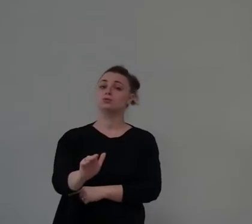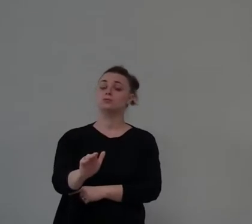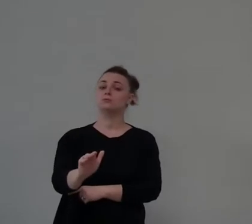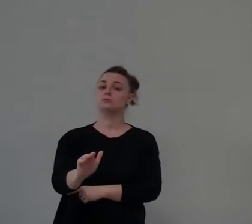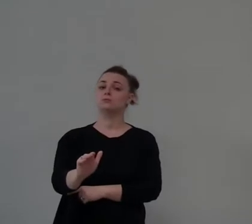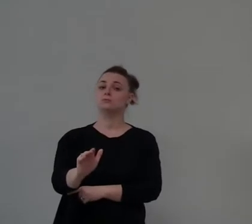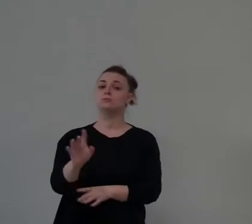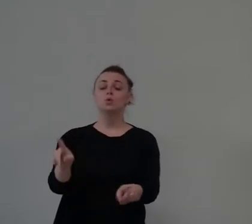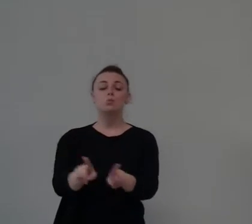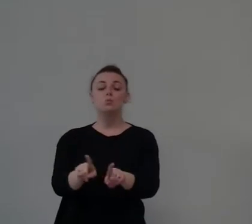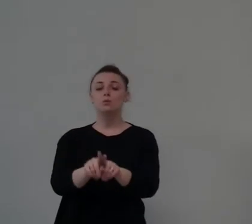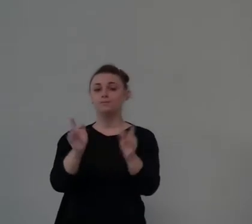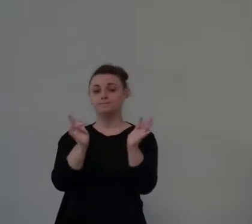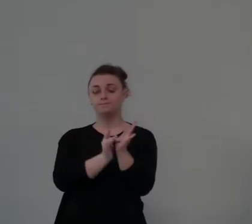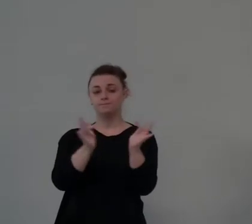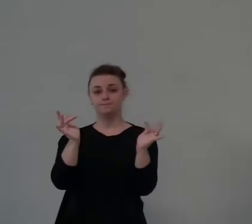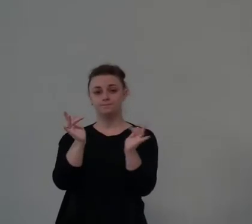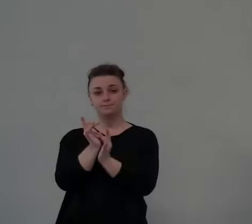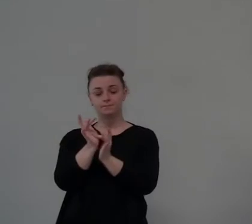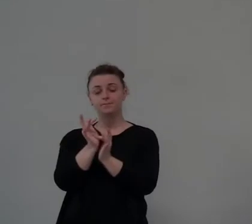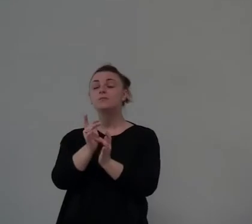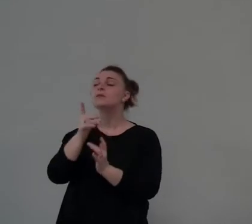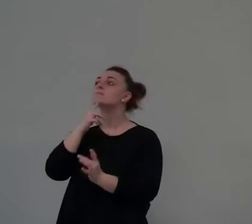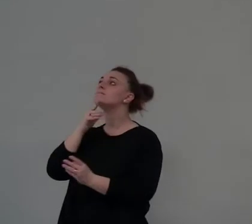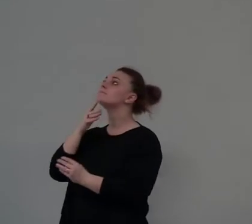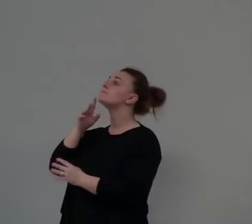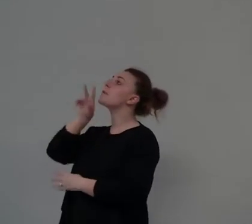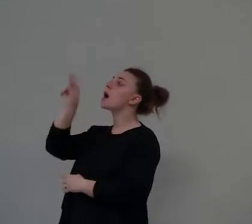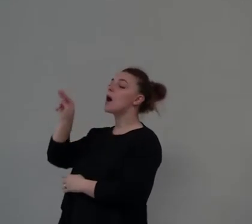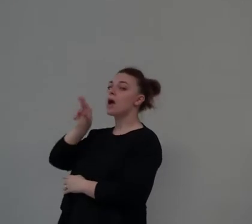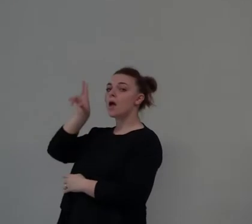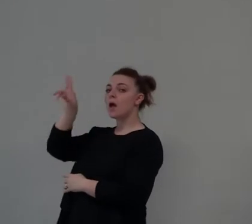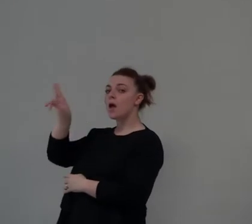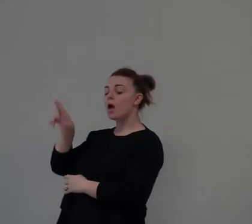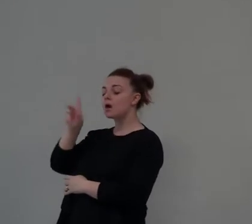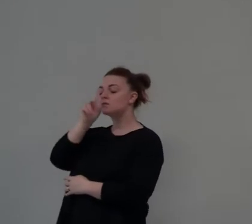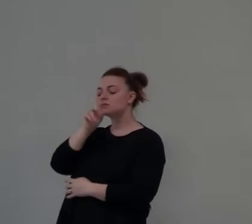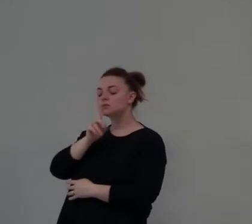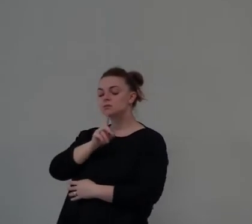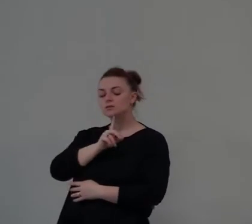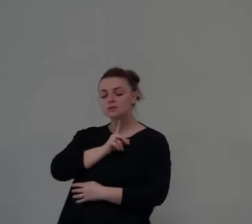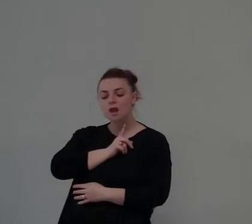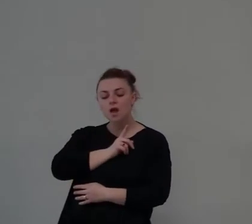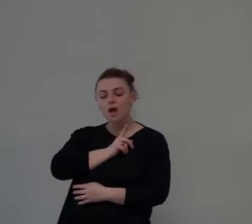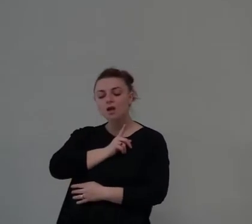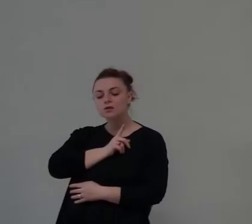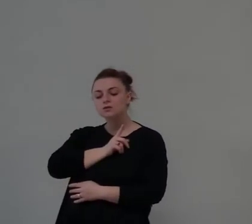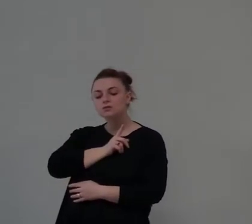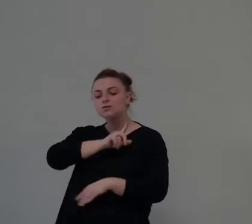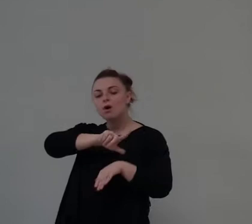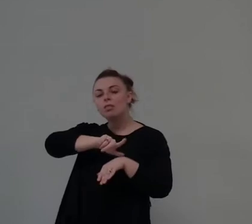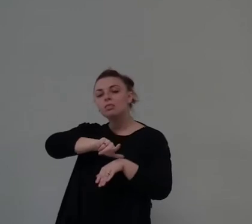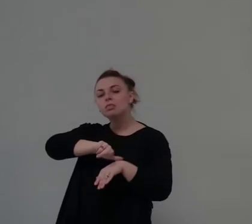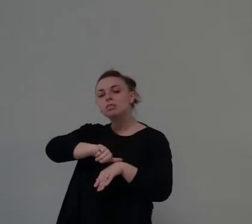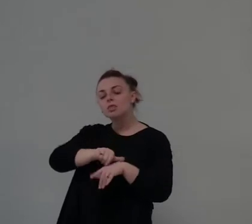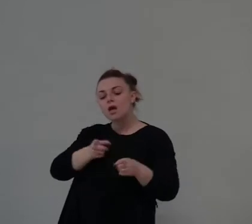che faceva Gesù: parlare con il tuo Signore, stare in silenzio, prendere un tempo durante la giornata, che sia la mattina,